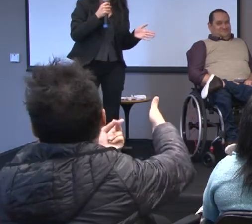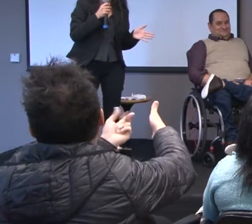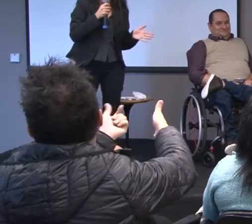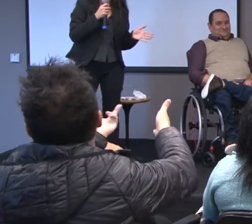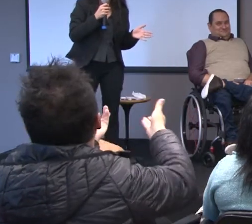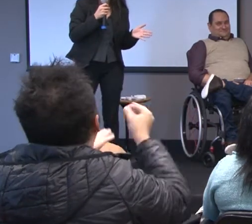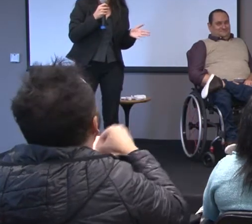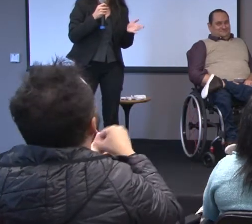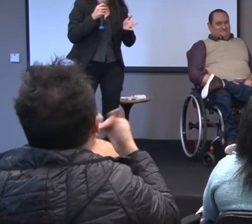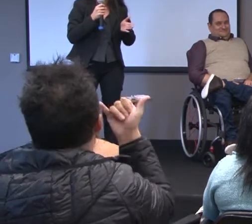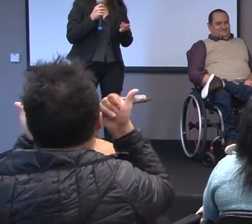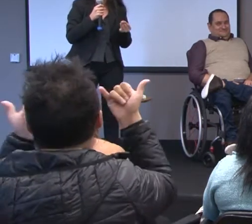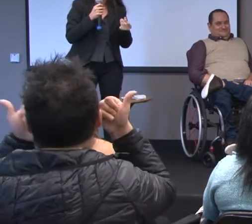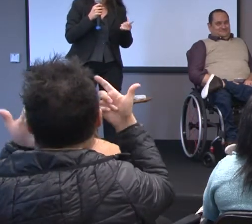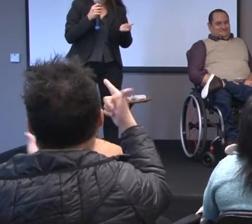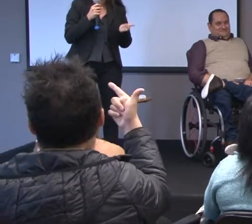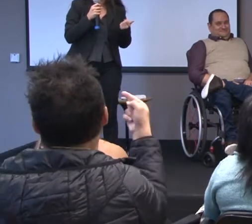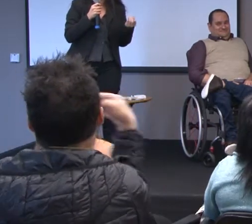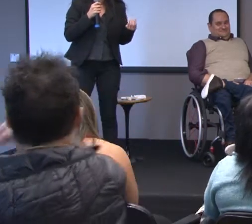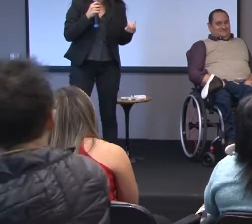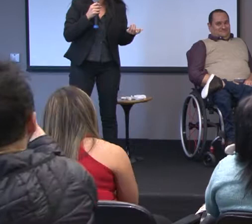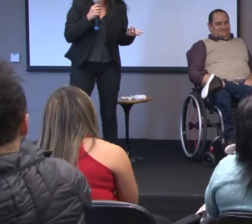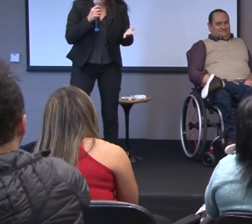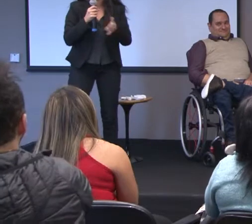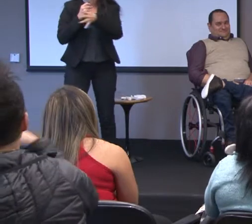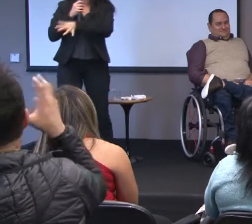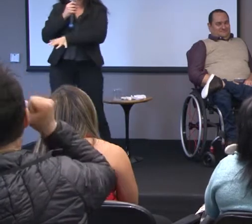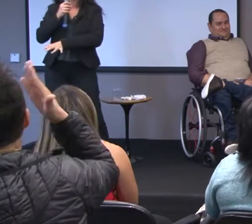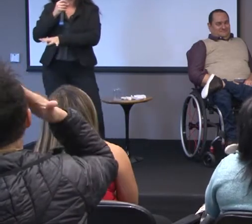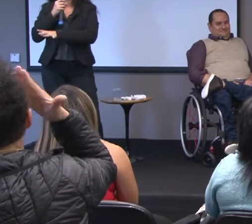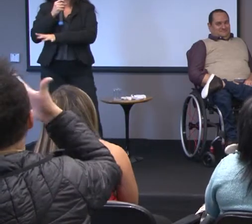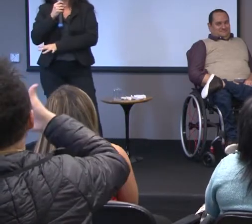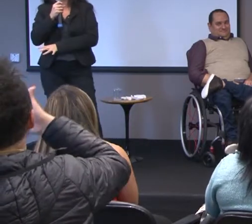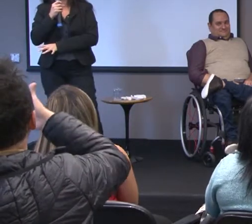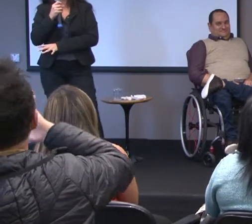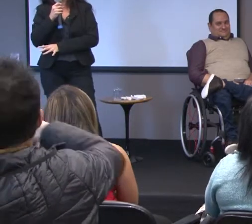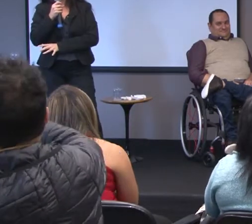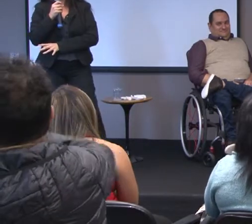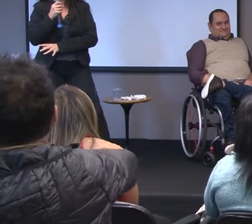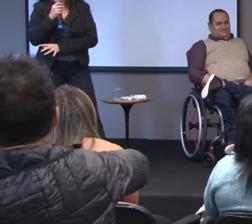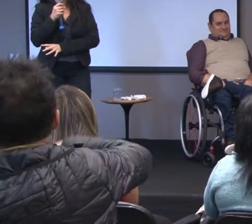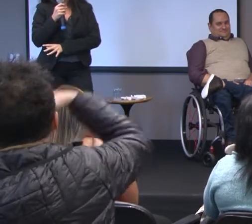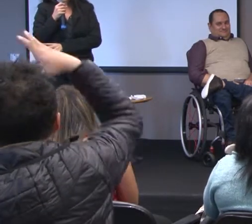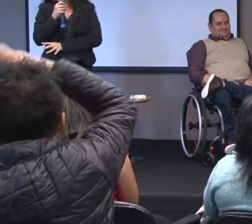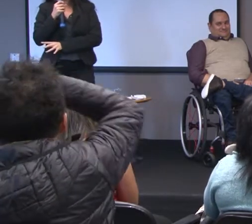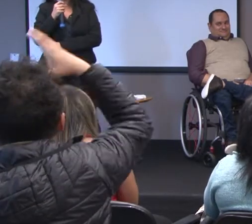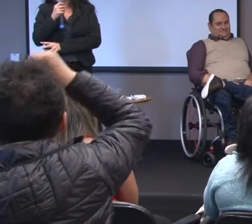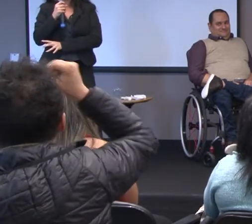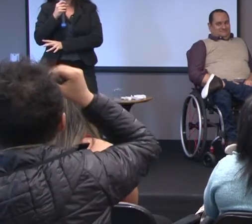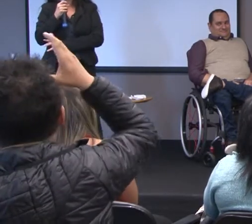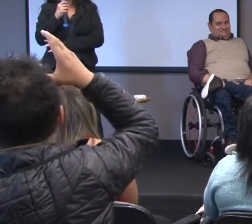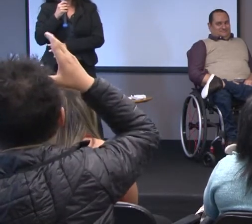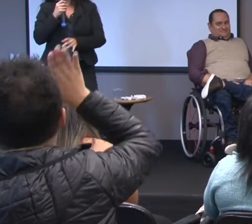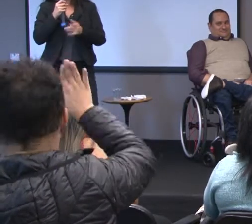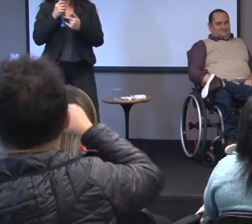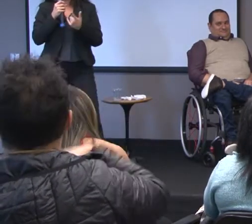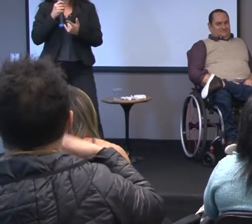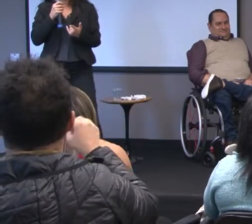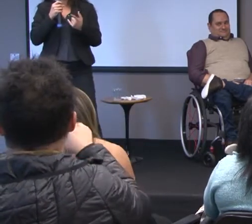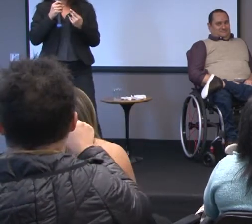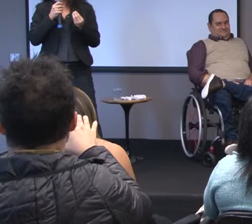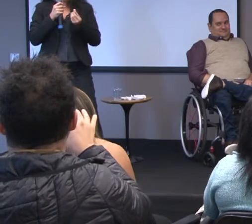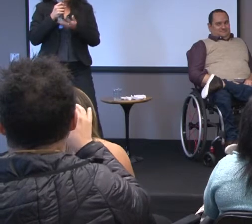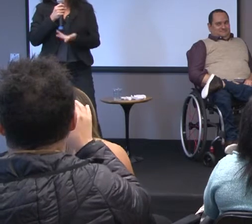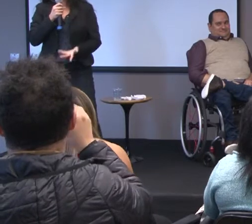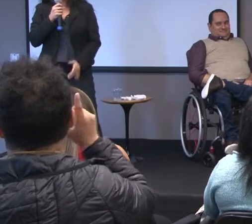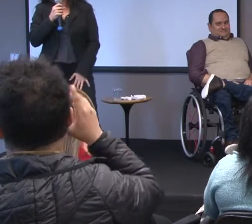está na educação especial. Parece que informação não tem. Já na educação regular, né, inclusiva, ele